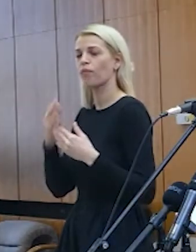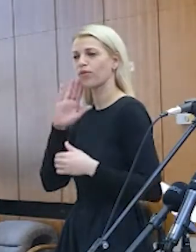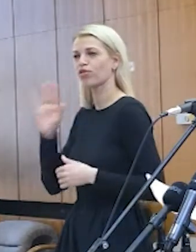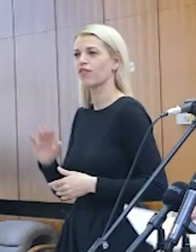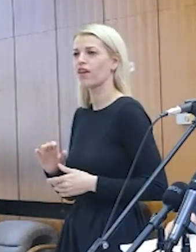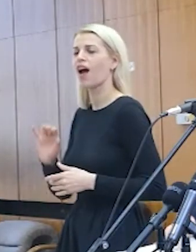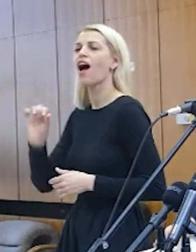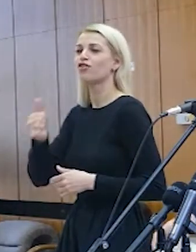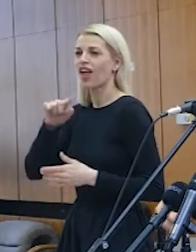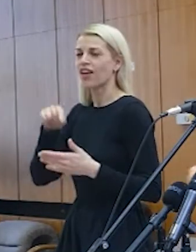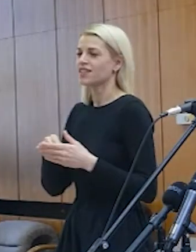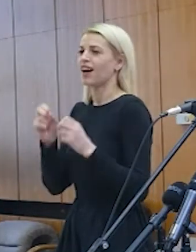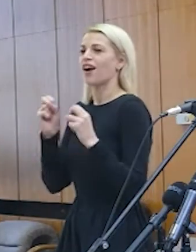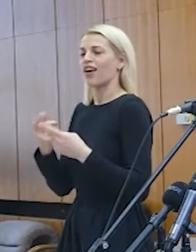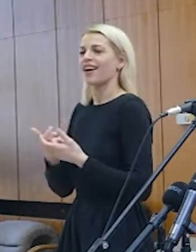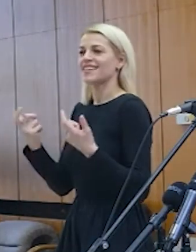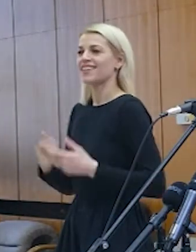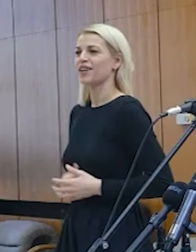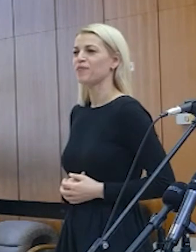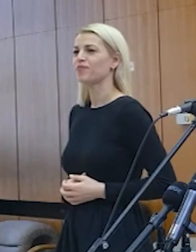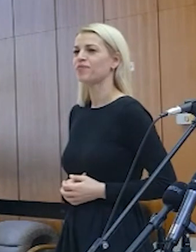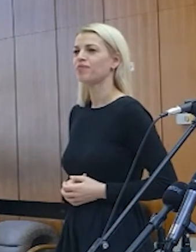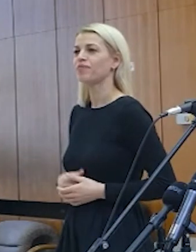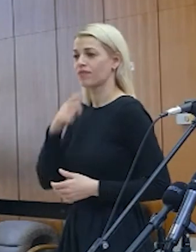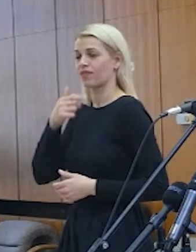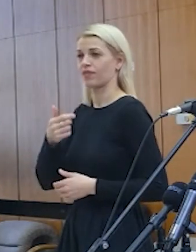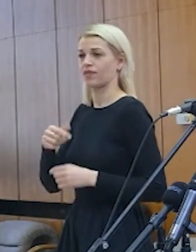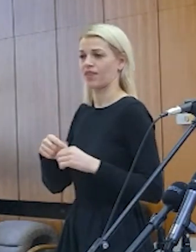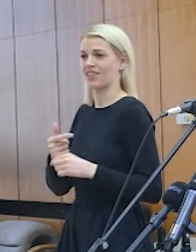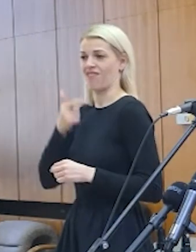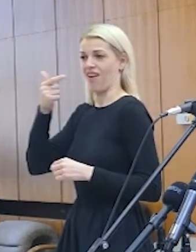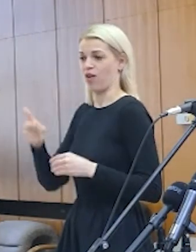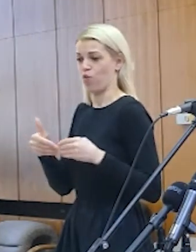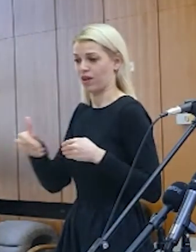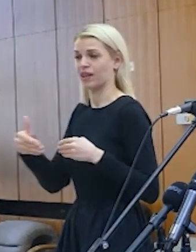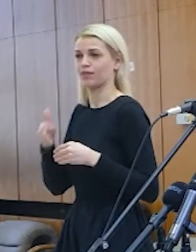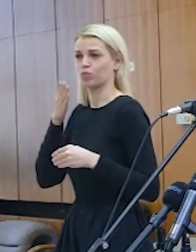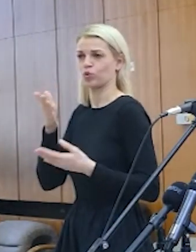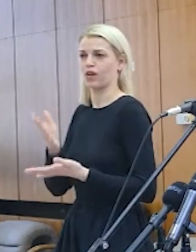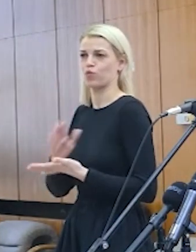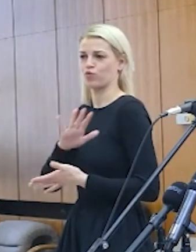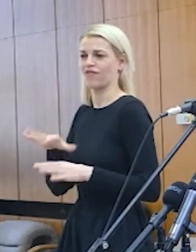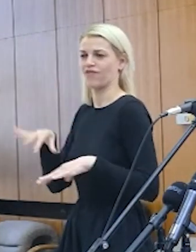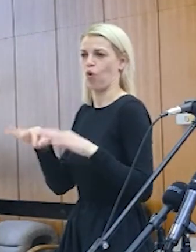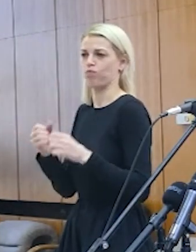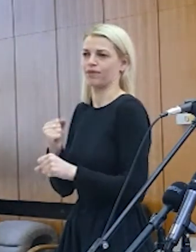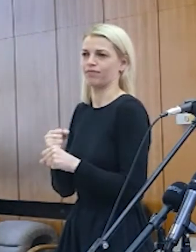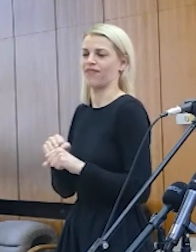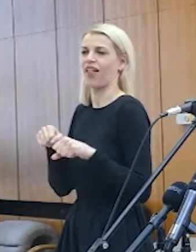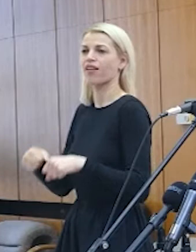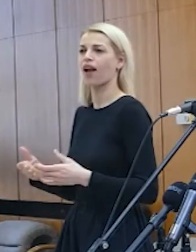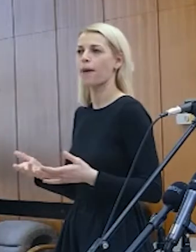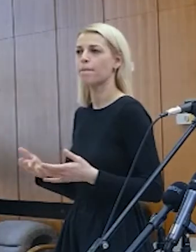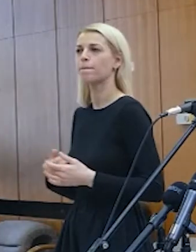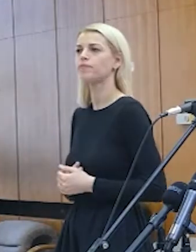jedna otázka. Ešte jedna otázka, jasné, že môžete. Budúci týždeň uplynú 2 roky od posledných volieb, čiže ešte ste v takom polčase. Ako hodnotíte počínanie